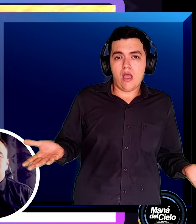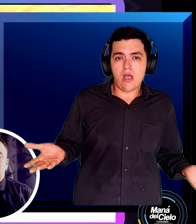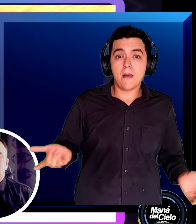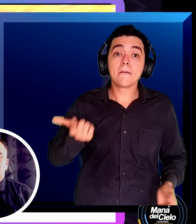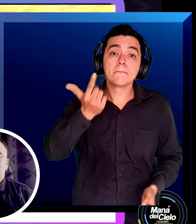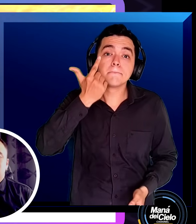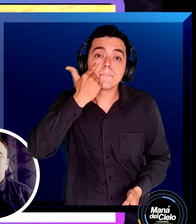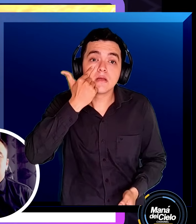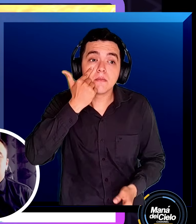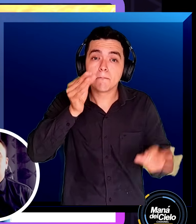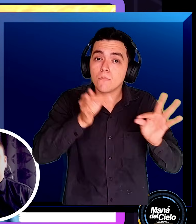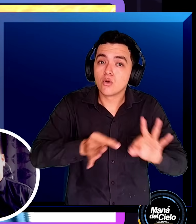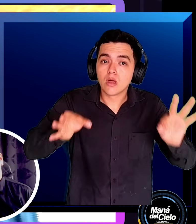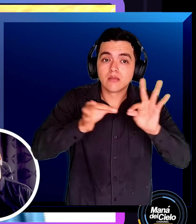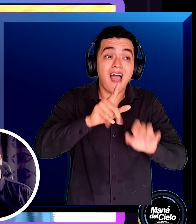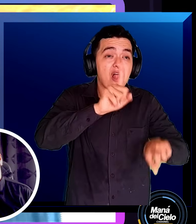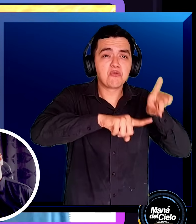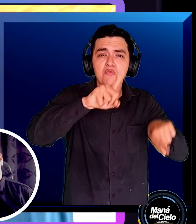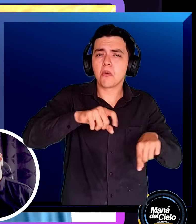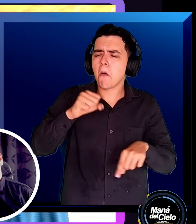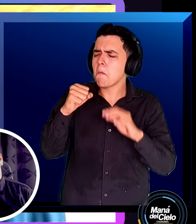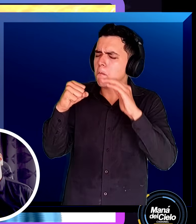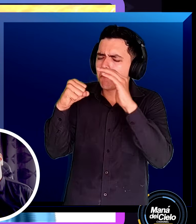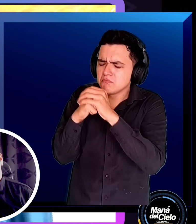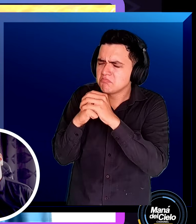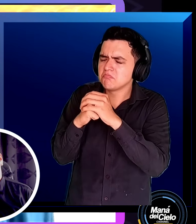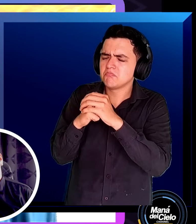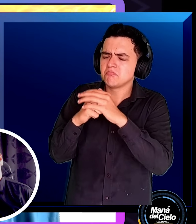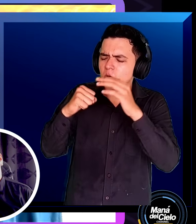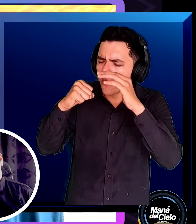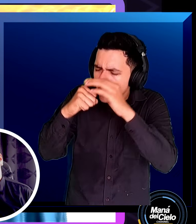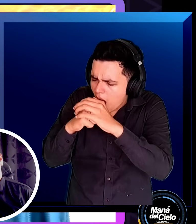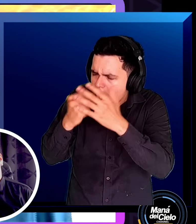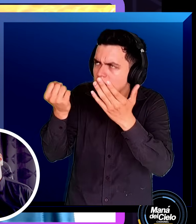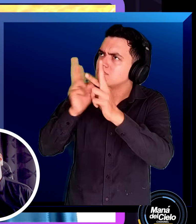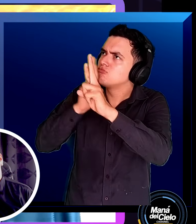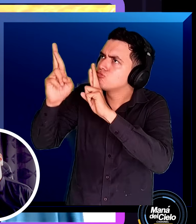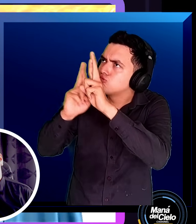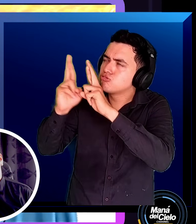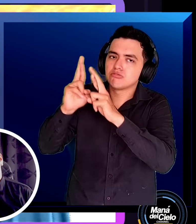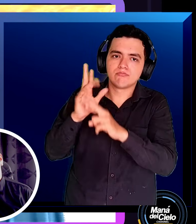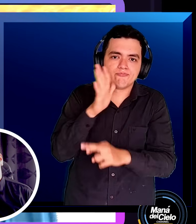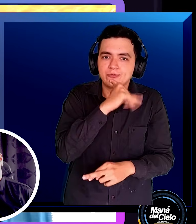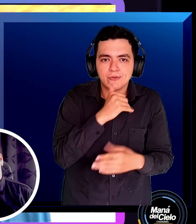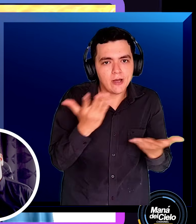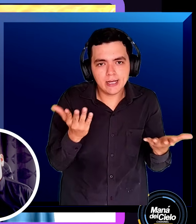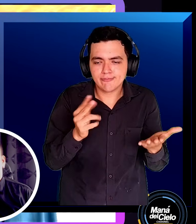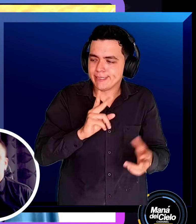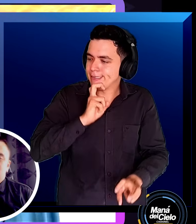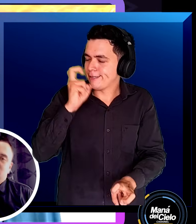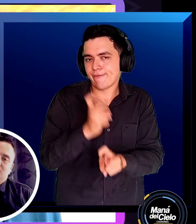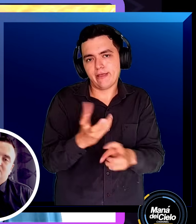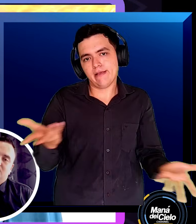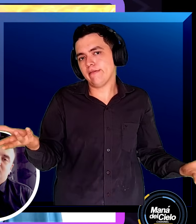hay muchos bolivianos, colombianos, que están muertos en delitos y pecados.